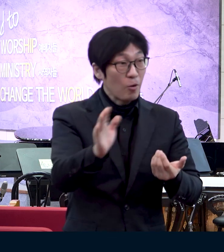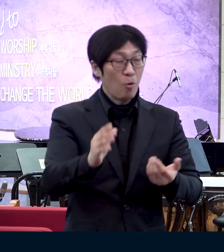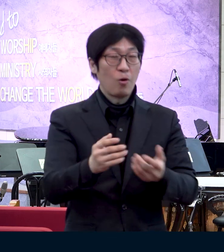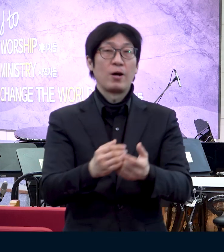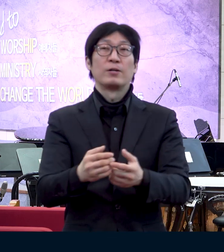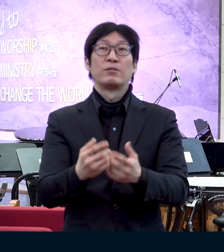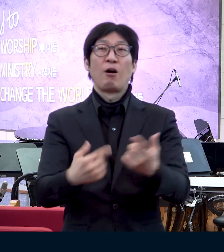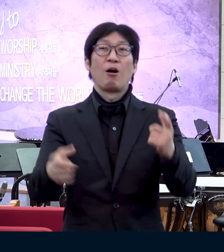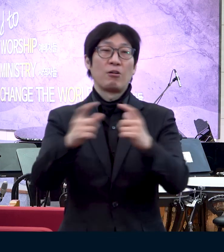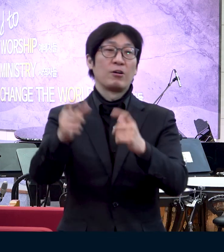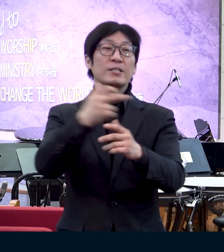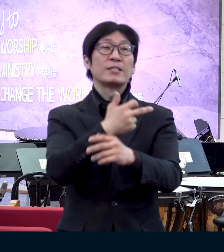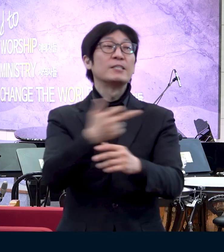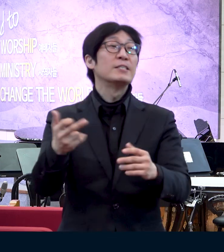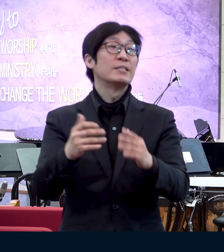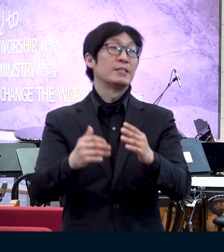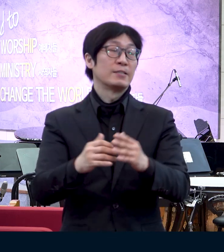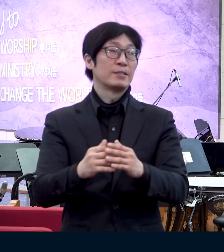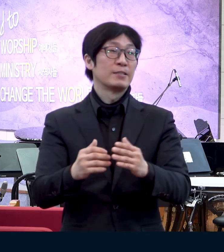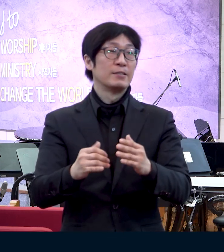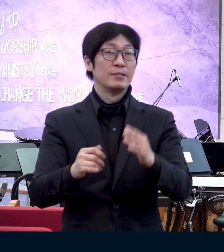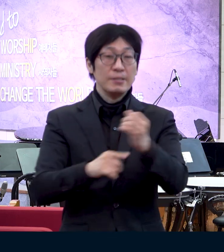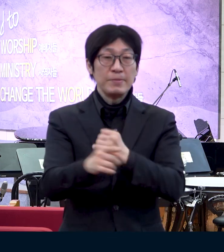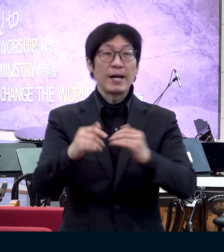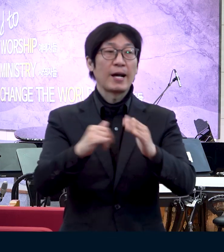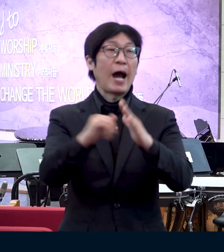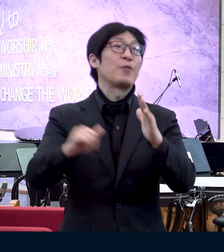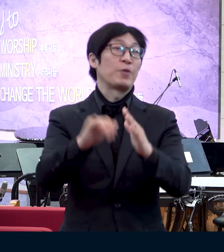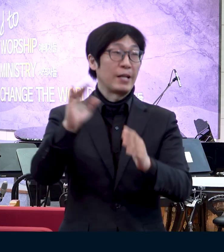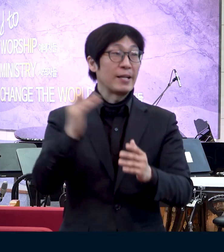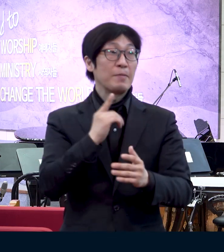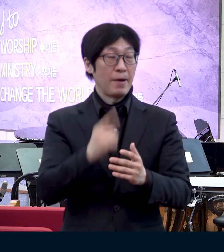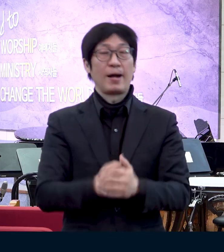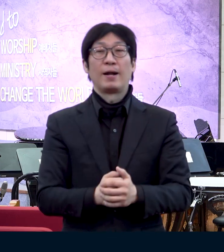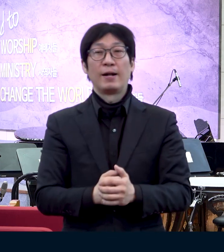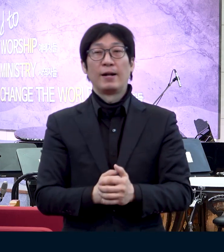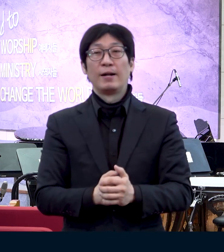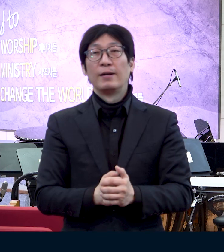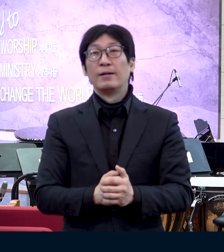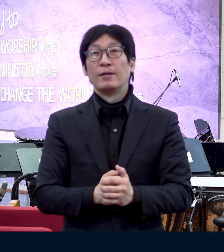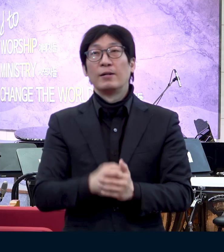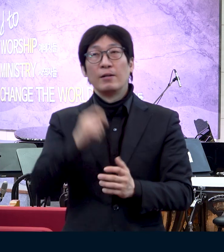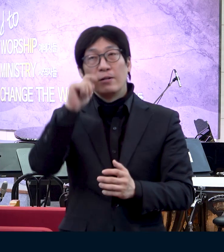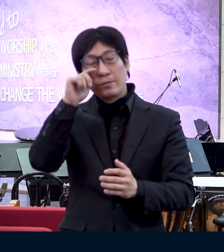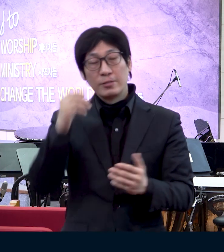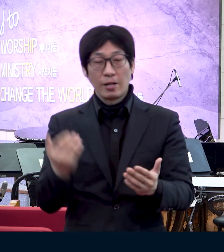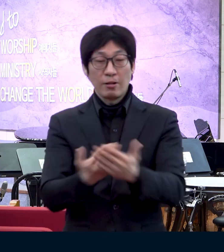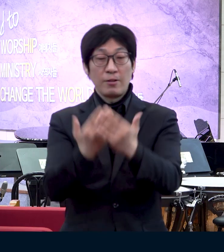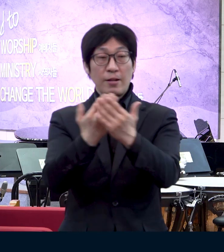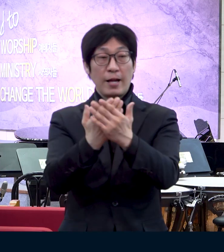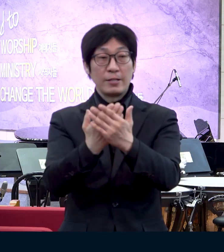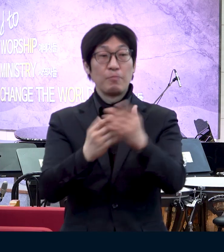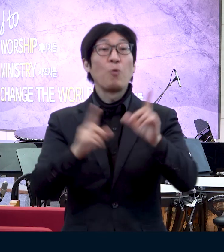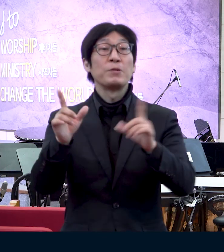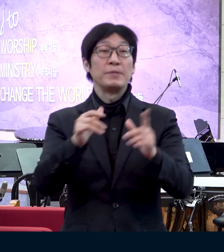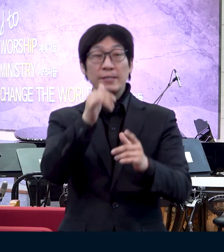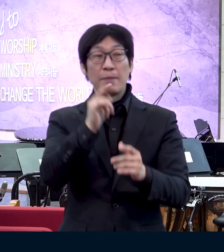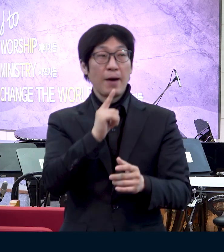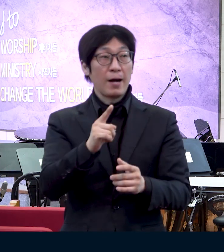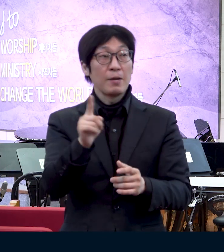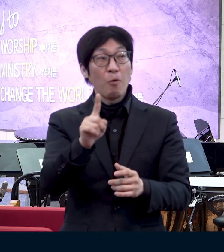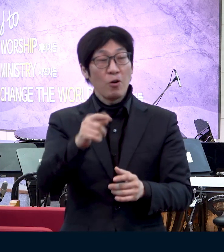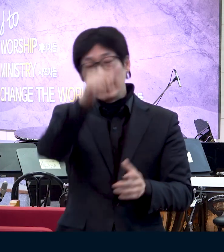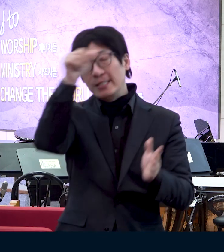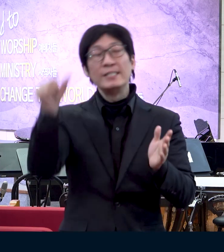만드는 거잖아요. 그것처럼 이렇게 가족이 분화되는 것은요 더 큰 가족으로 성장하는 거예요. 그게 바로 인생이다